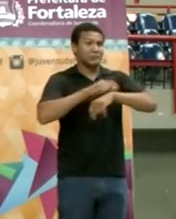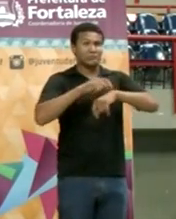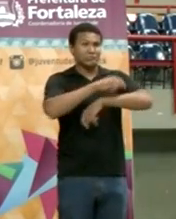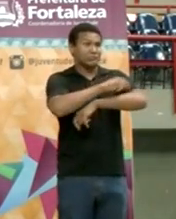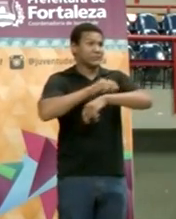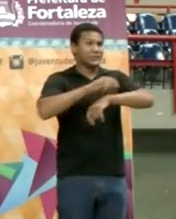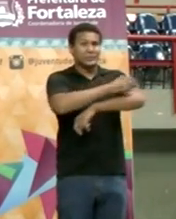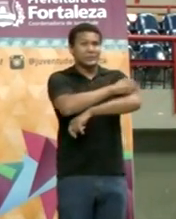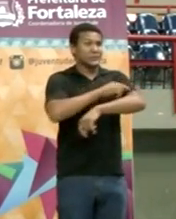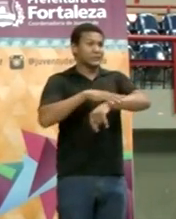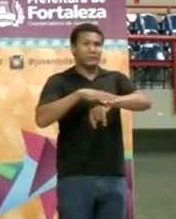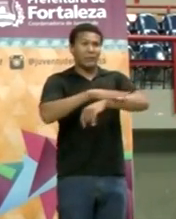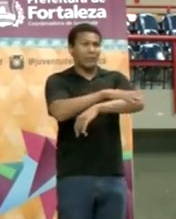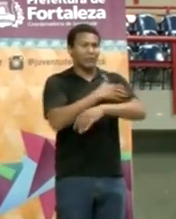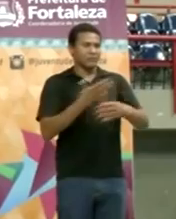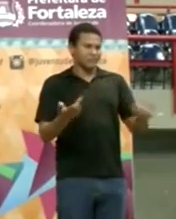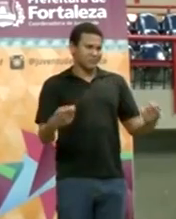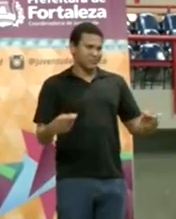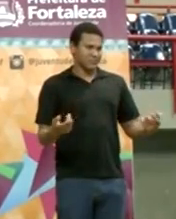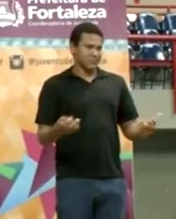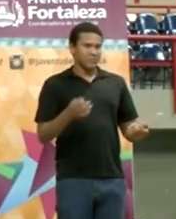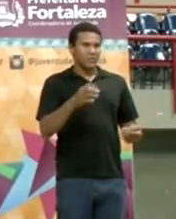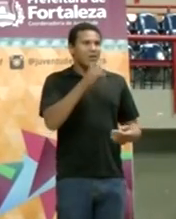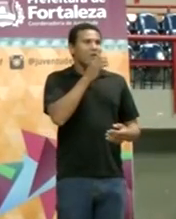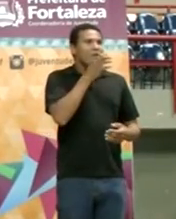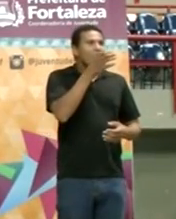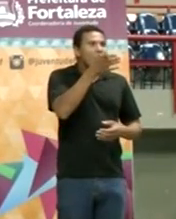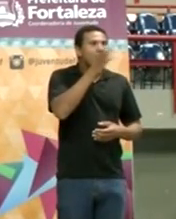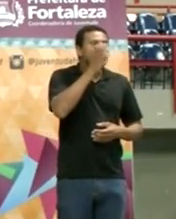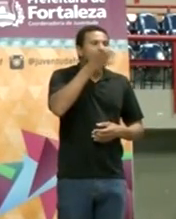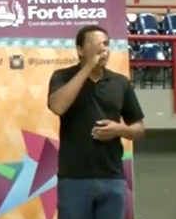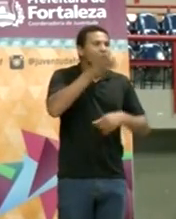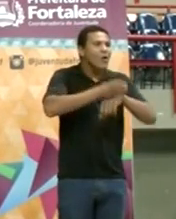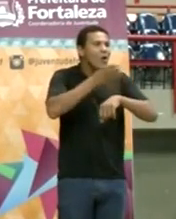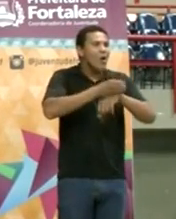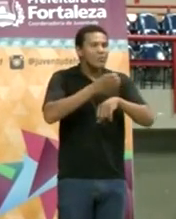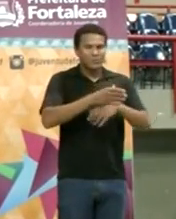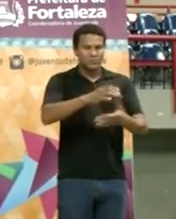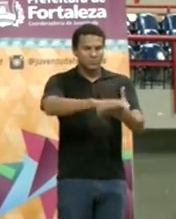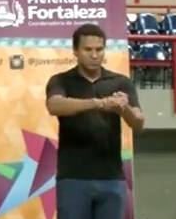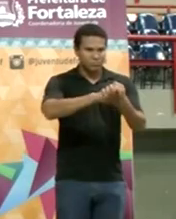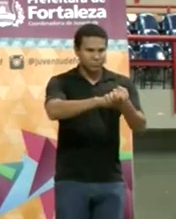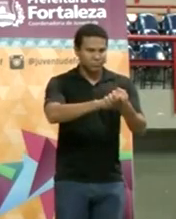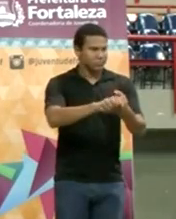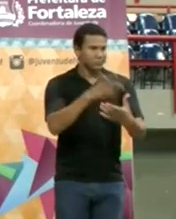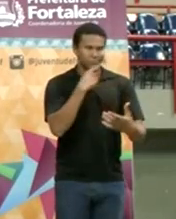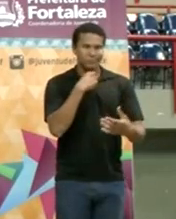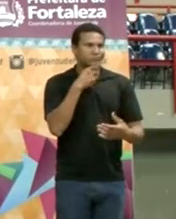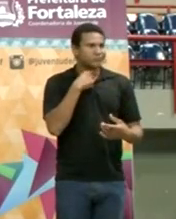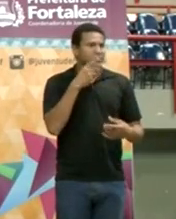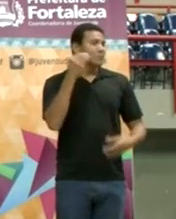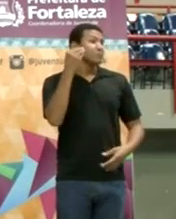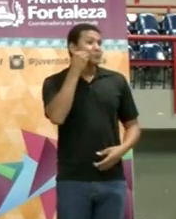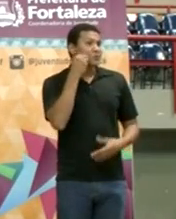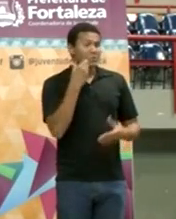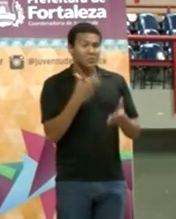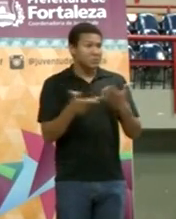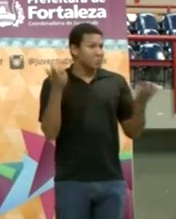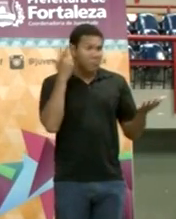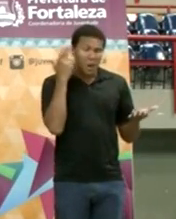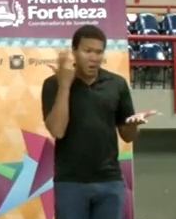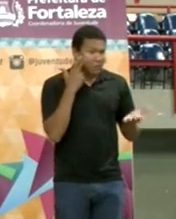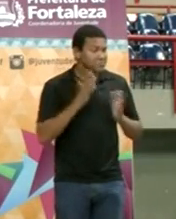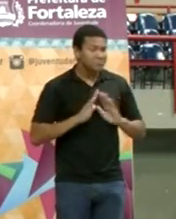exposto. Compartilhamento de copo não passa AIDS, aperto de mão não passa AIDS, beijo no rosto não passa